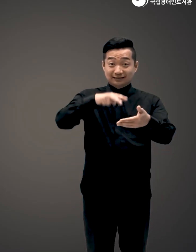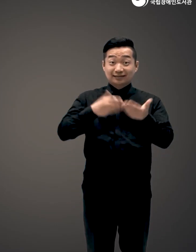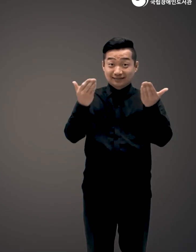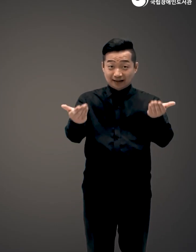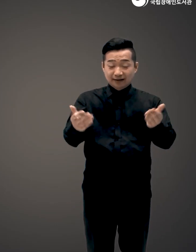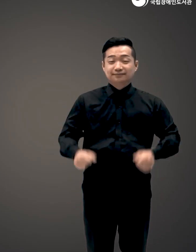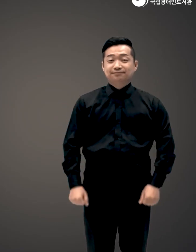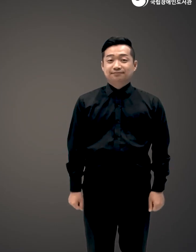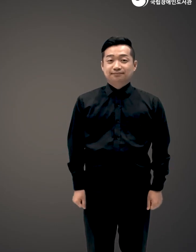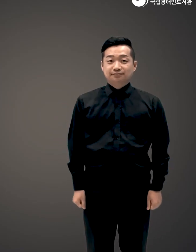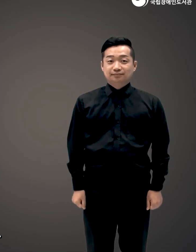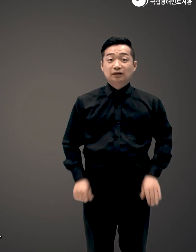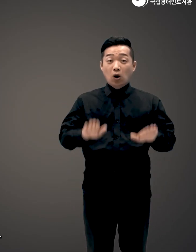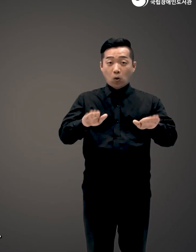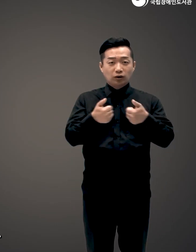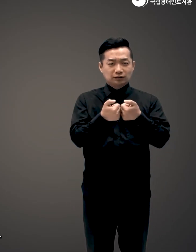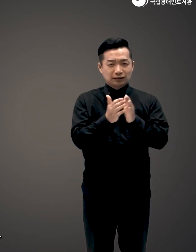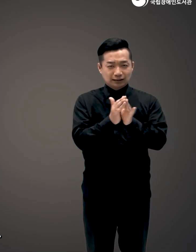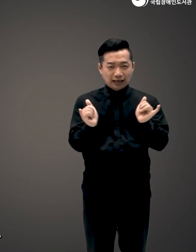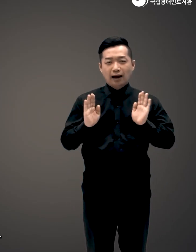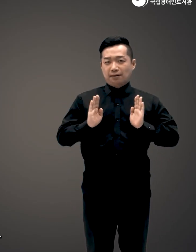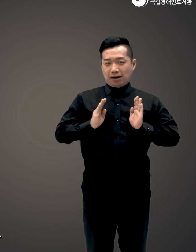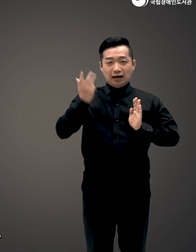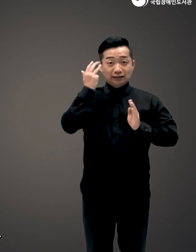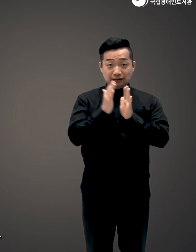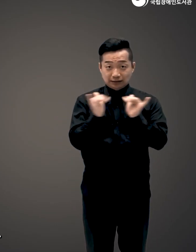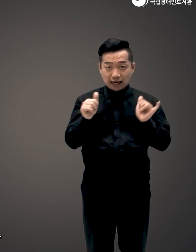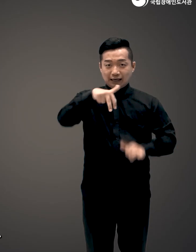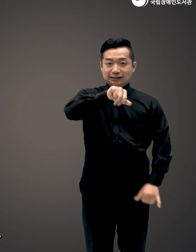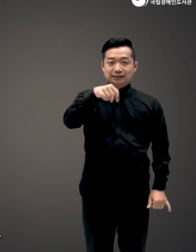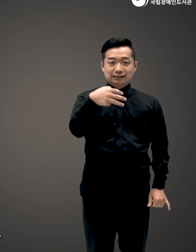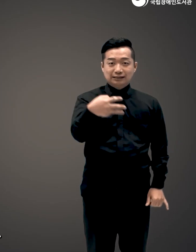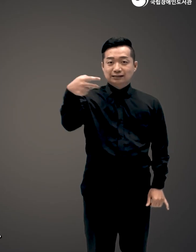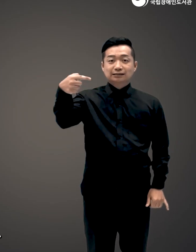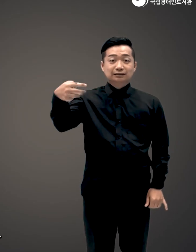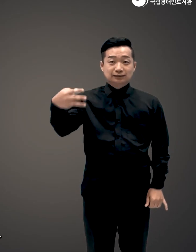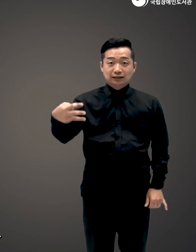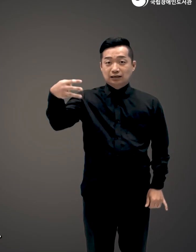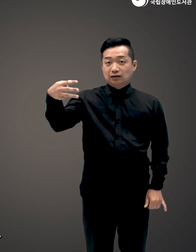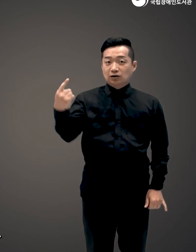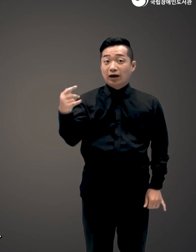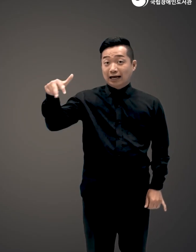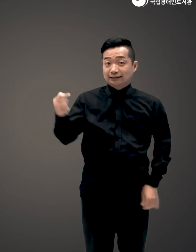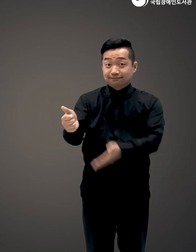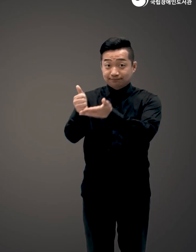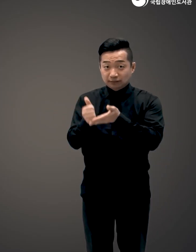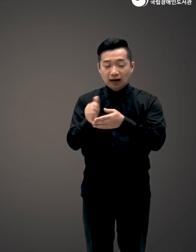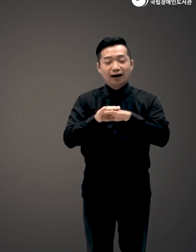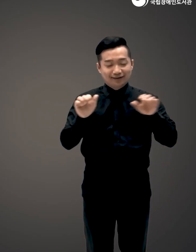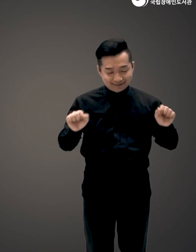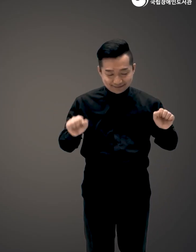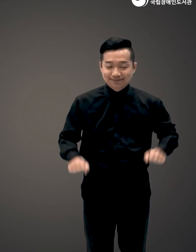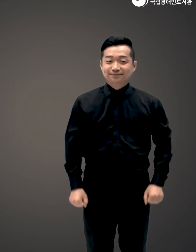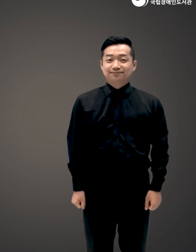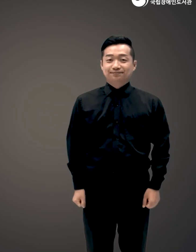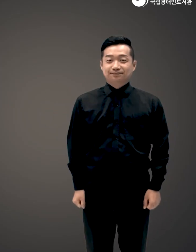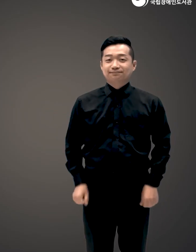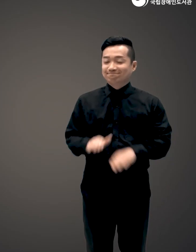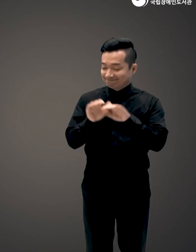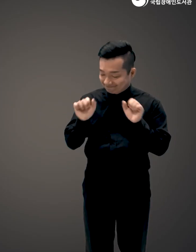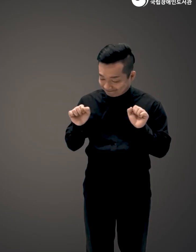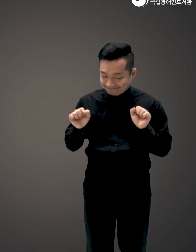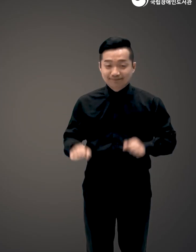한번 살펴볼까요? 오늘은 상담자이다 철학자인 질 들레즈님을 모셨습니다. 안녕하세요. 질